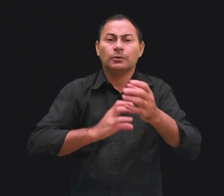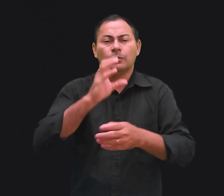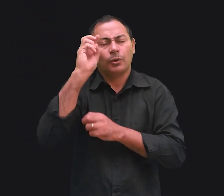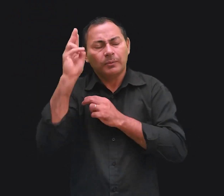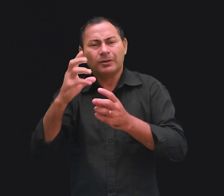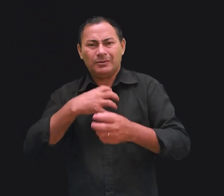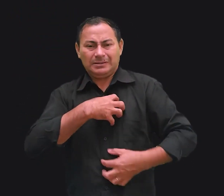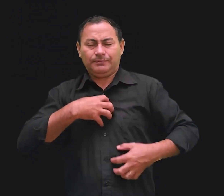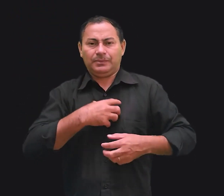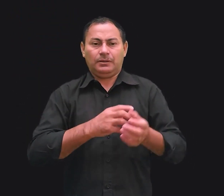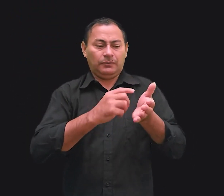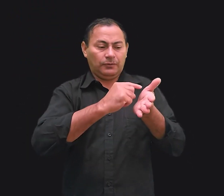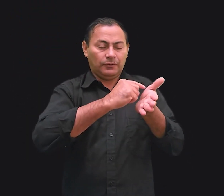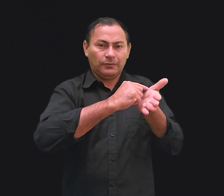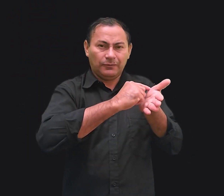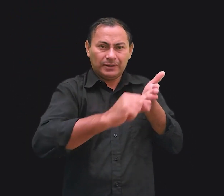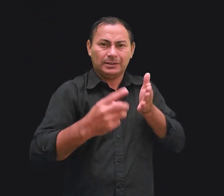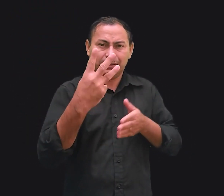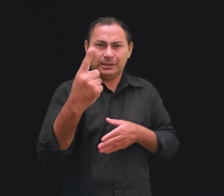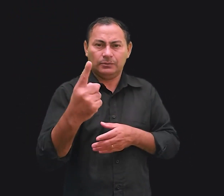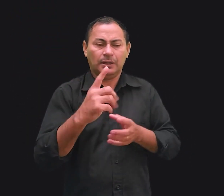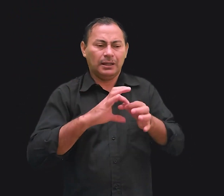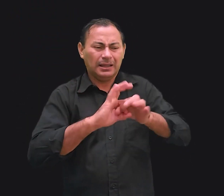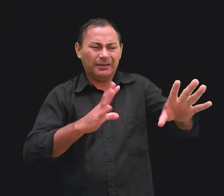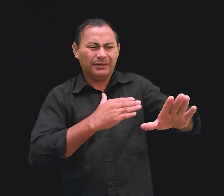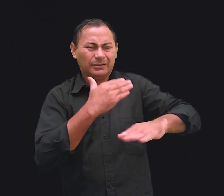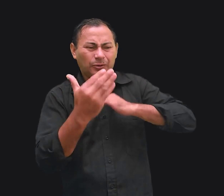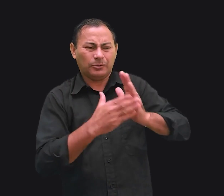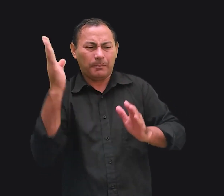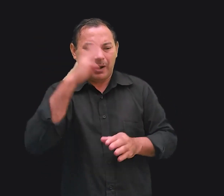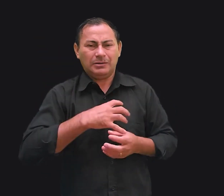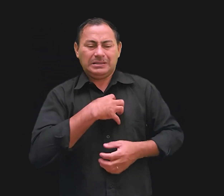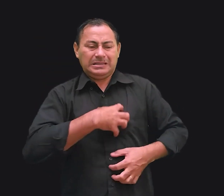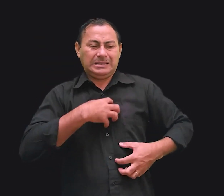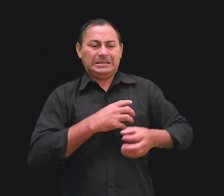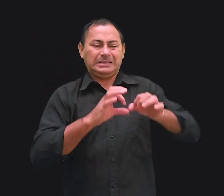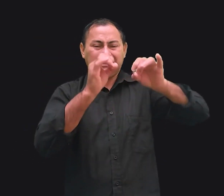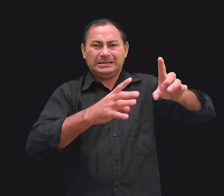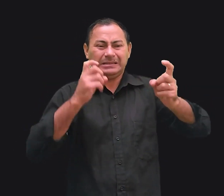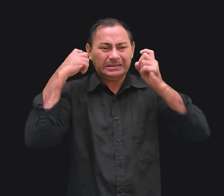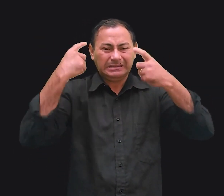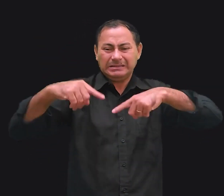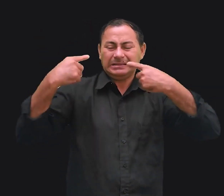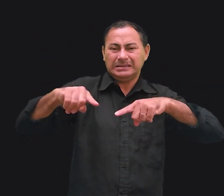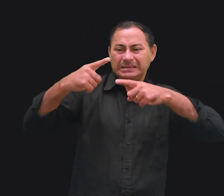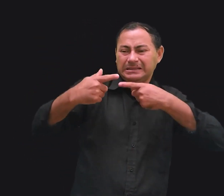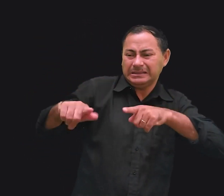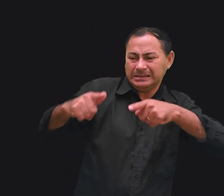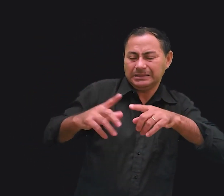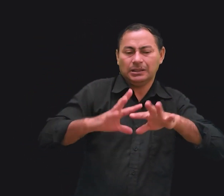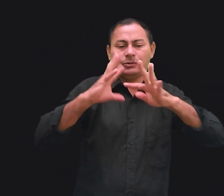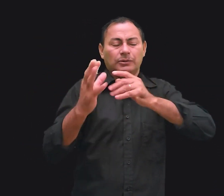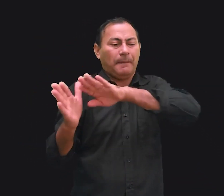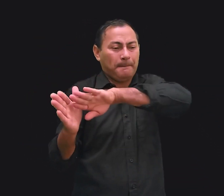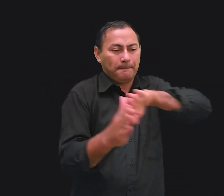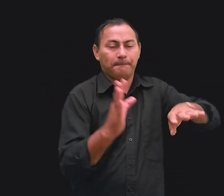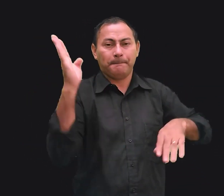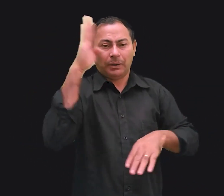ela. O versículo 31 diz, livrem-se de toda amargura, indignação e ira, gritaria e calúnia, bem como de toda